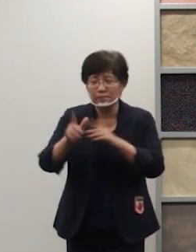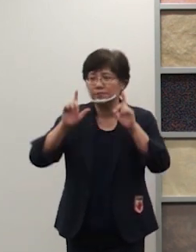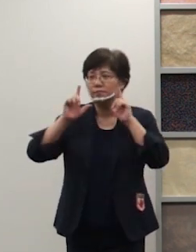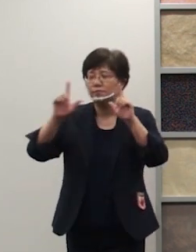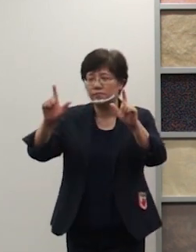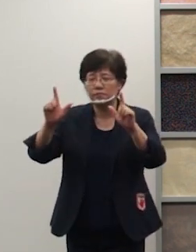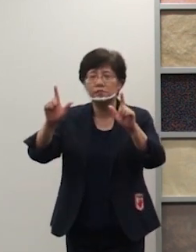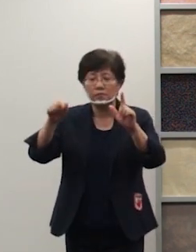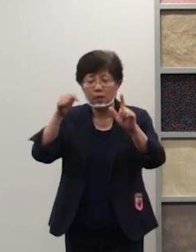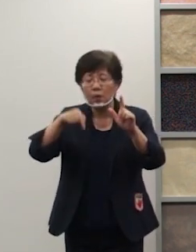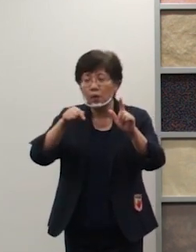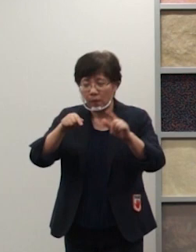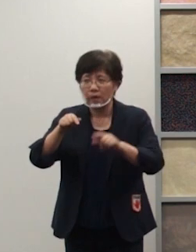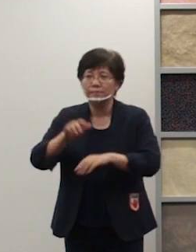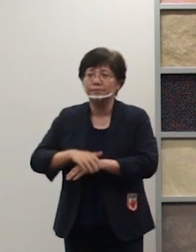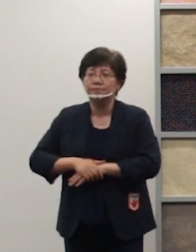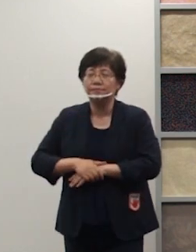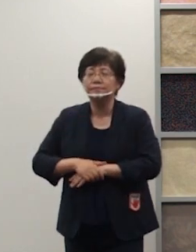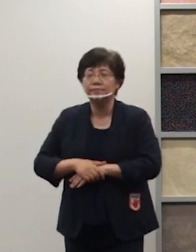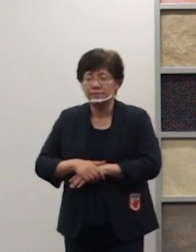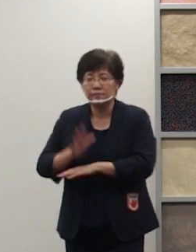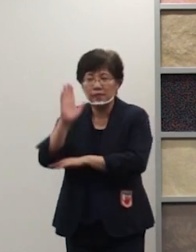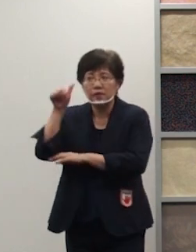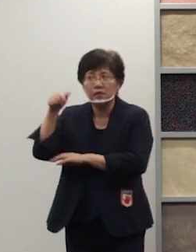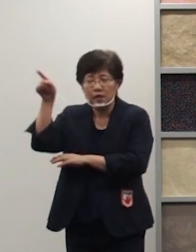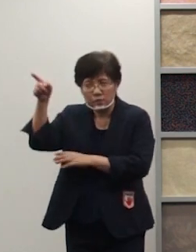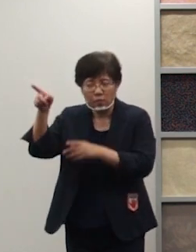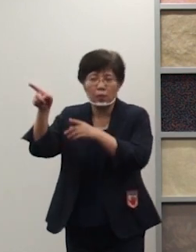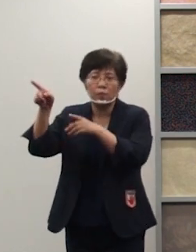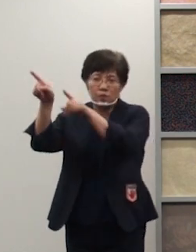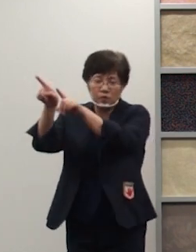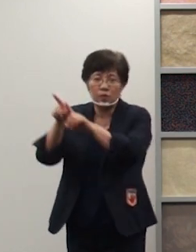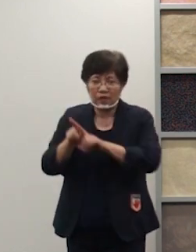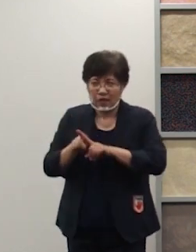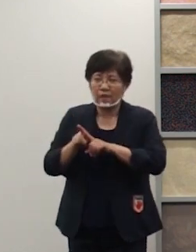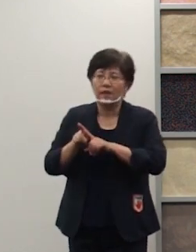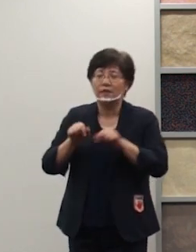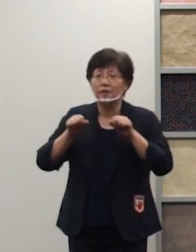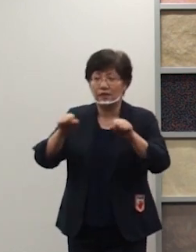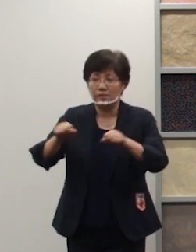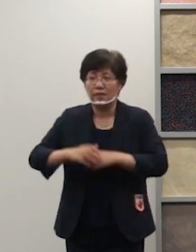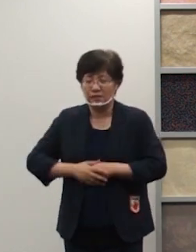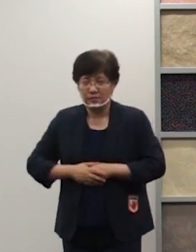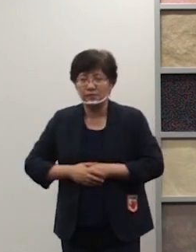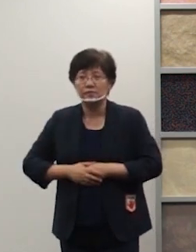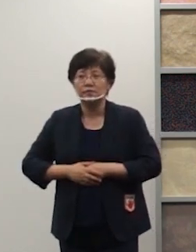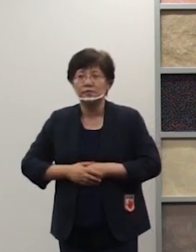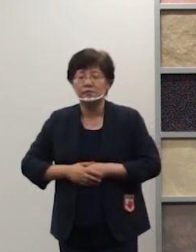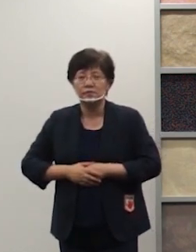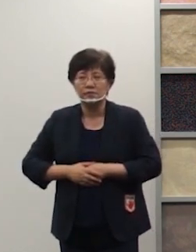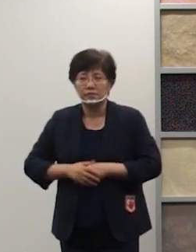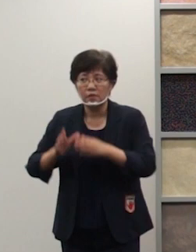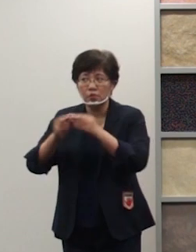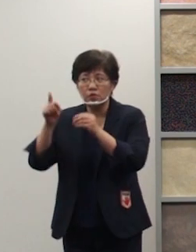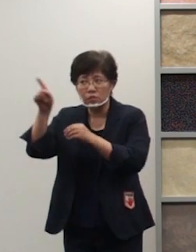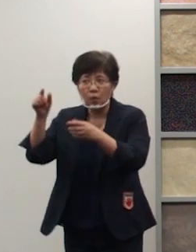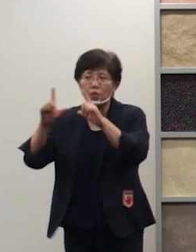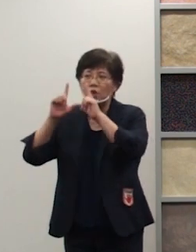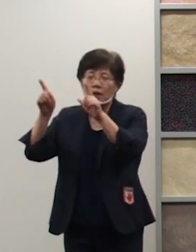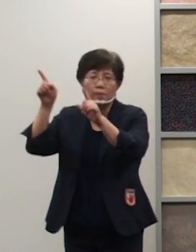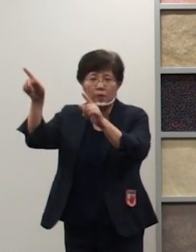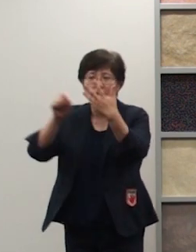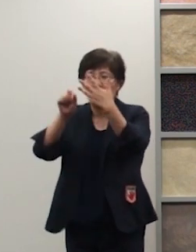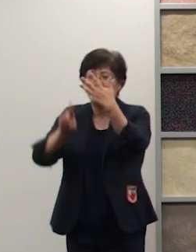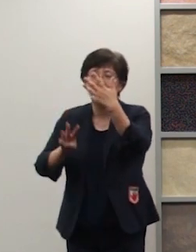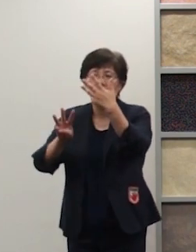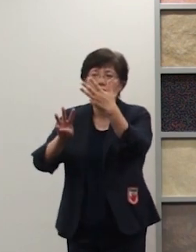と、足並みを合わせております。今政府の通知が 8月末、 はい、まで